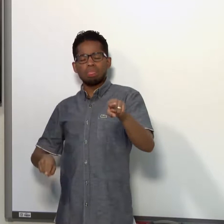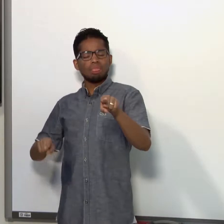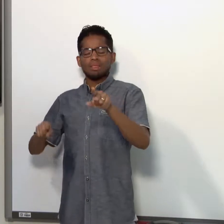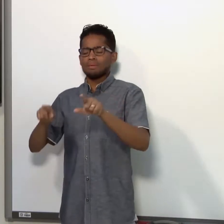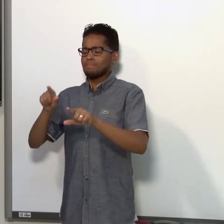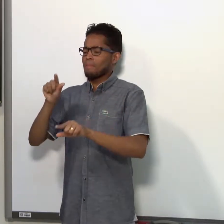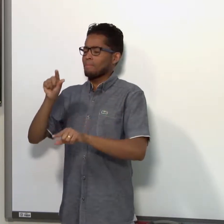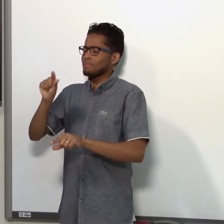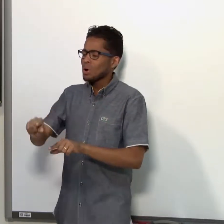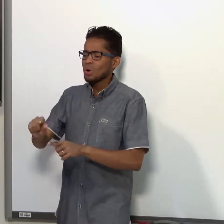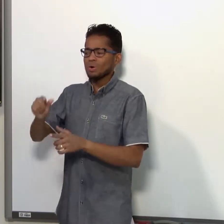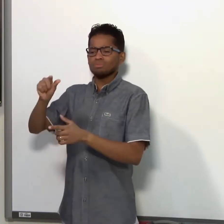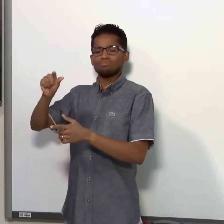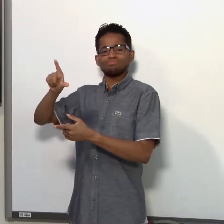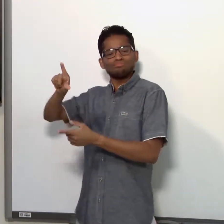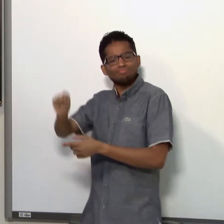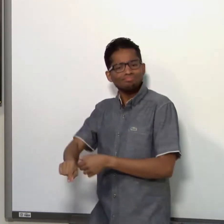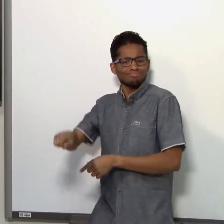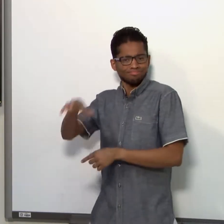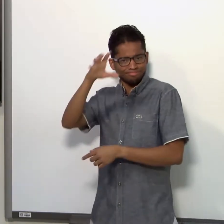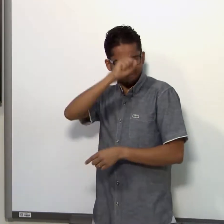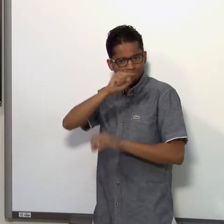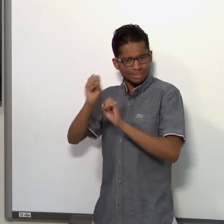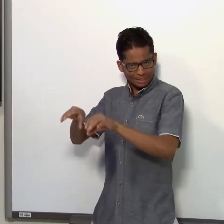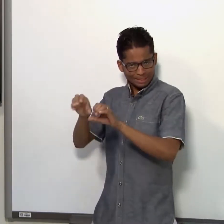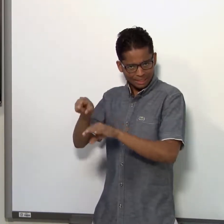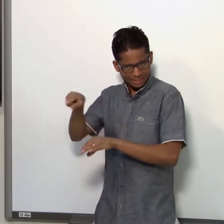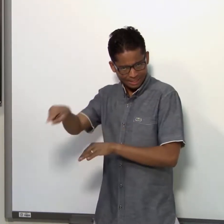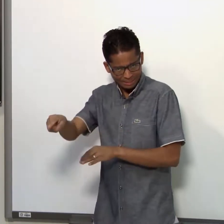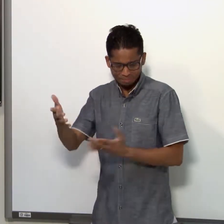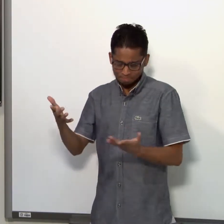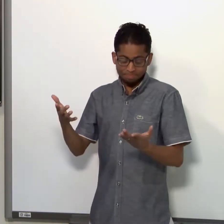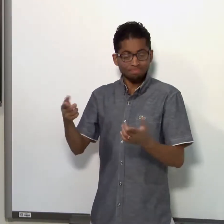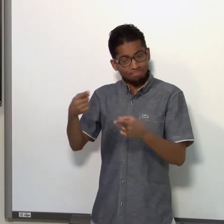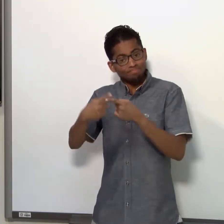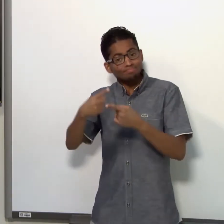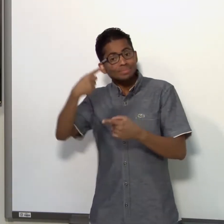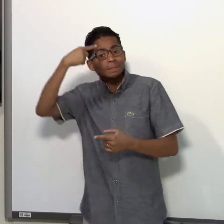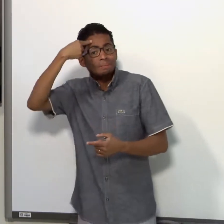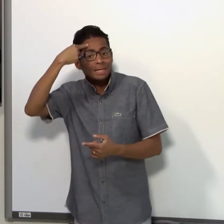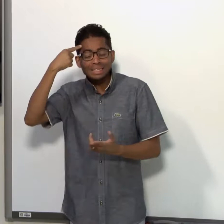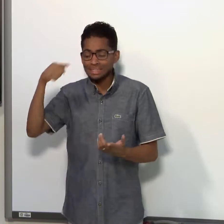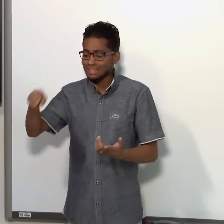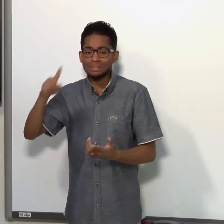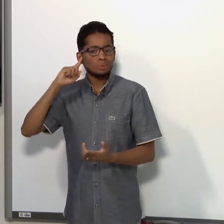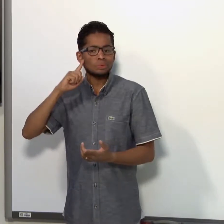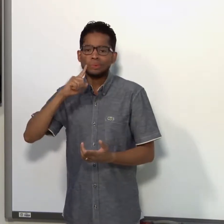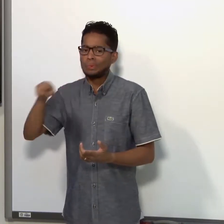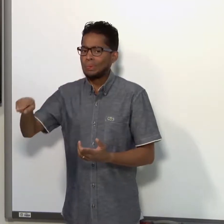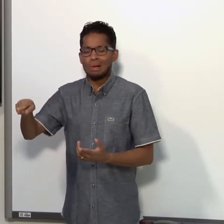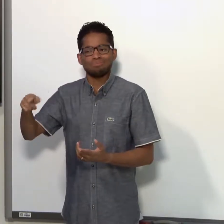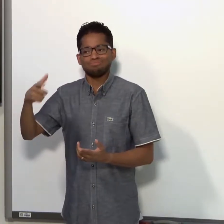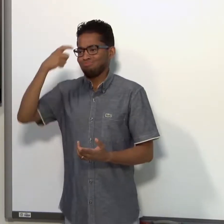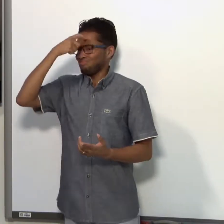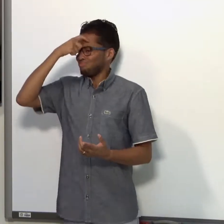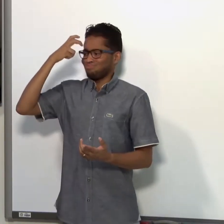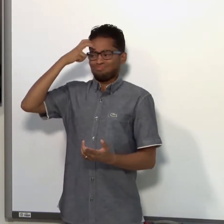sempre aprendendo, passando o processo de aquisição, e os surdos não, ficando atrás desse processo.